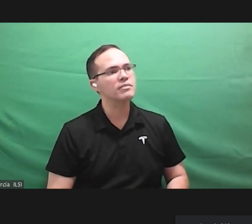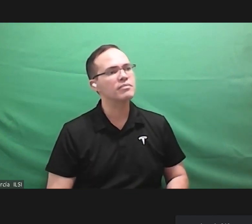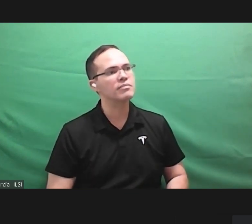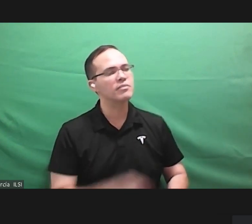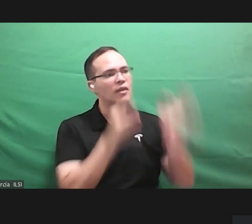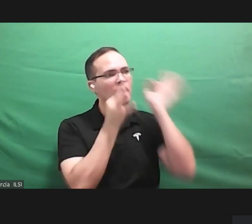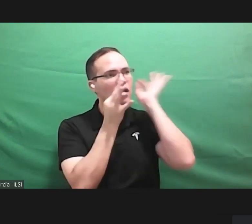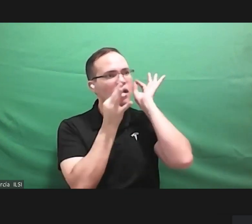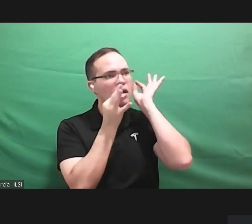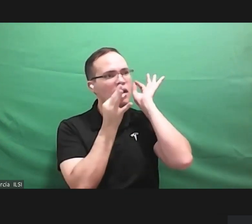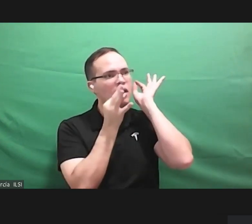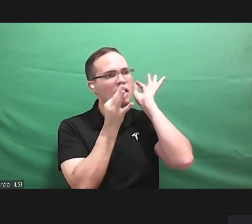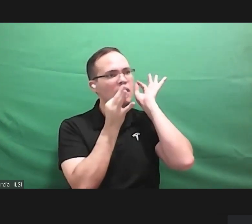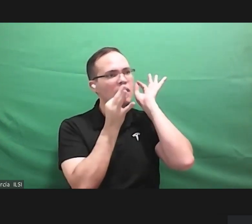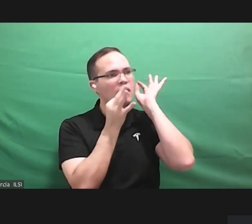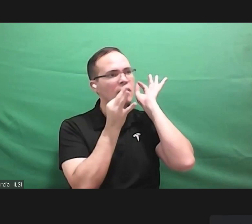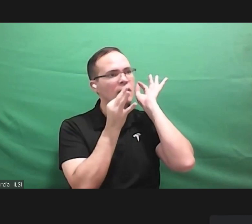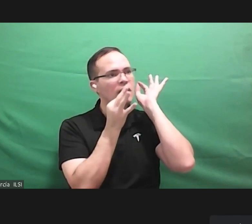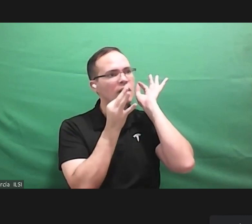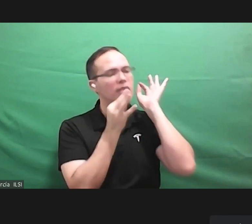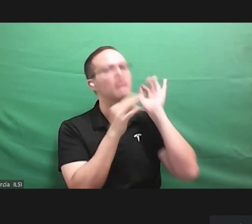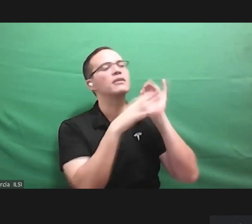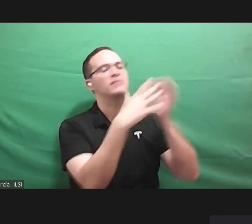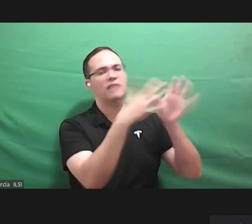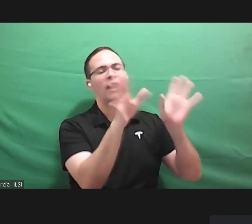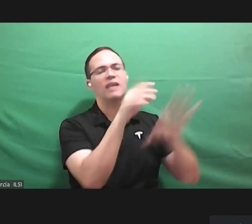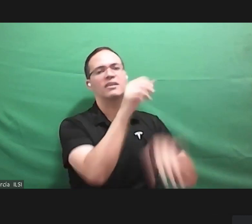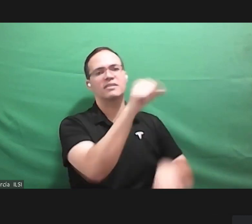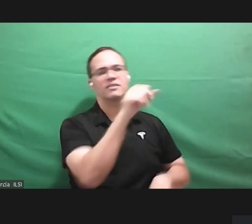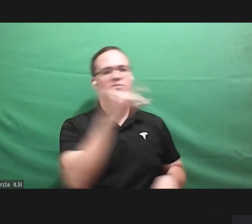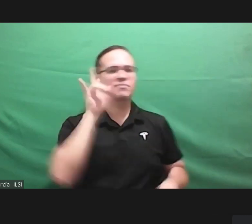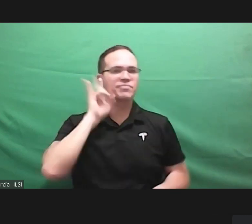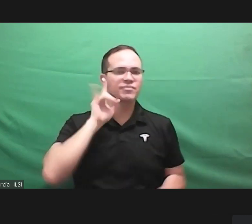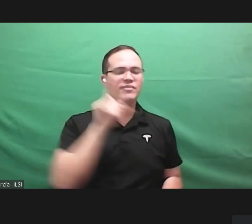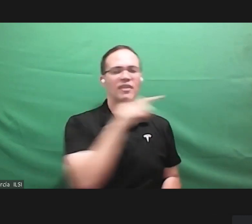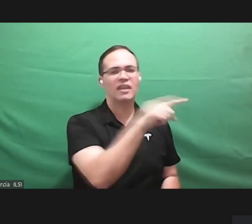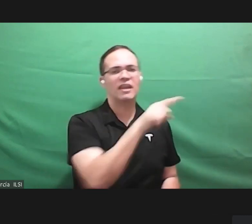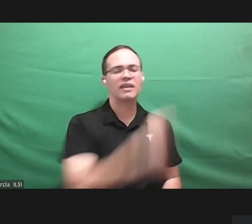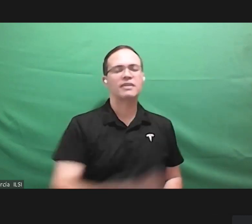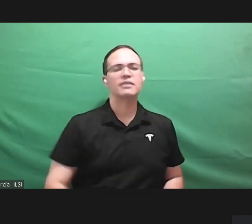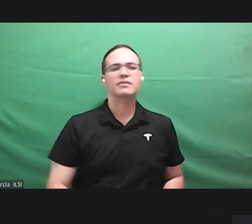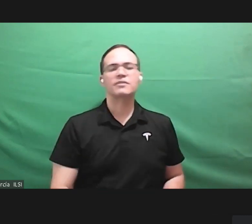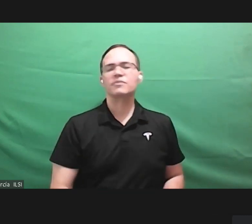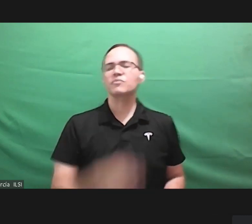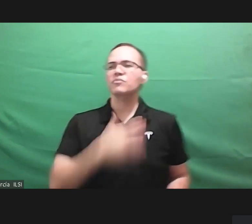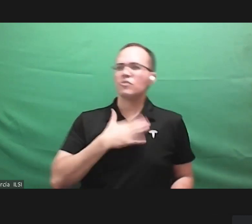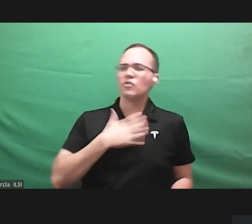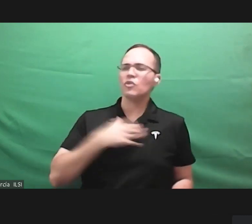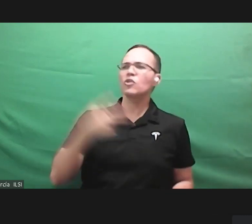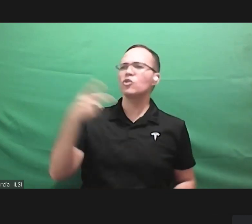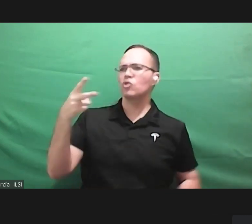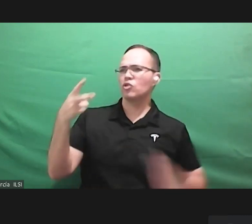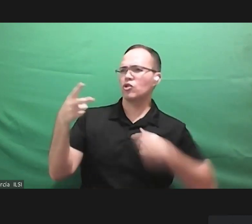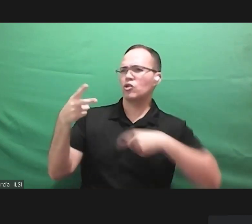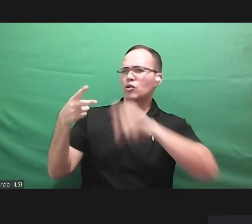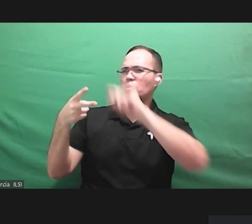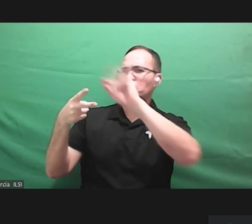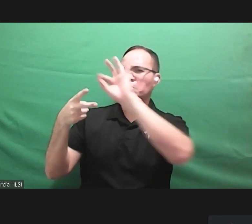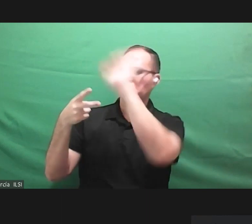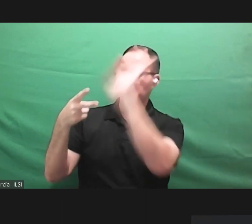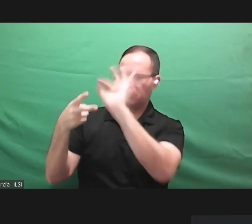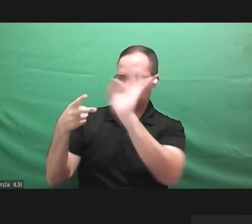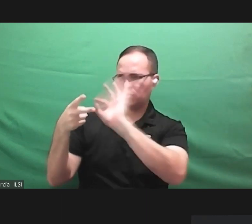Está bien. Listo, ya me escuchan. Sí, allá. Sí, ya te escuchamos. Bien, dos preguntas muy concretas, una es de carácter